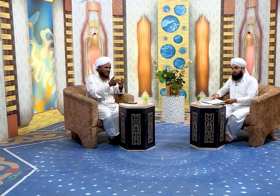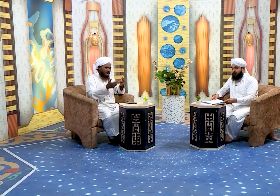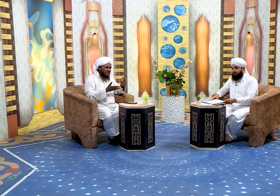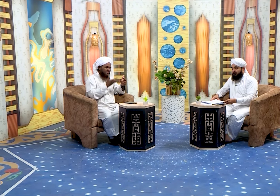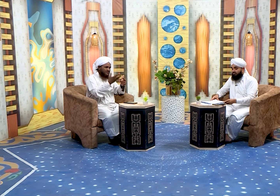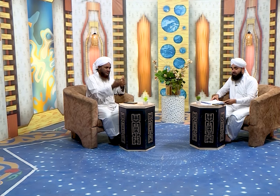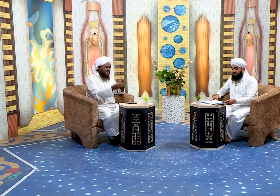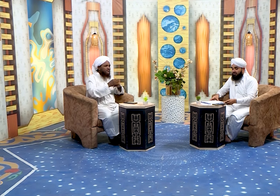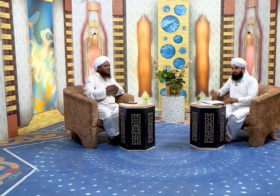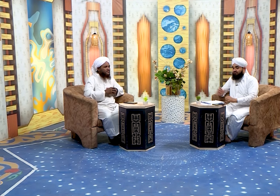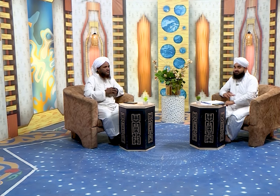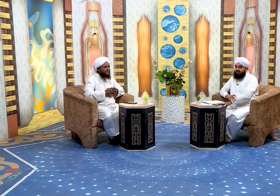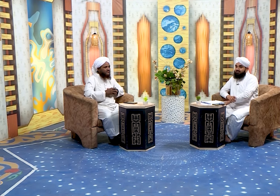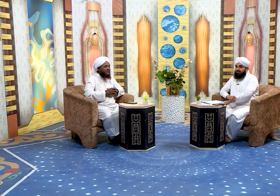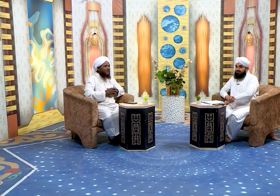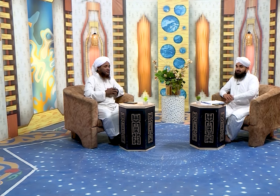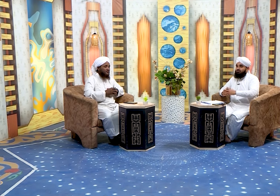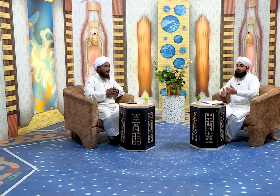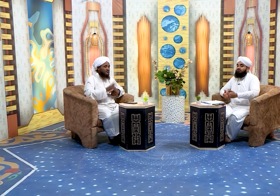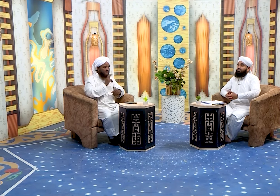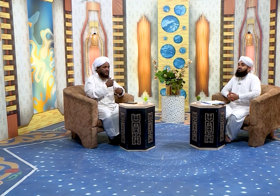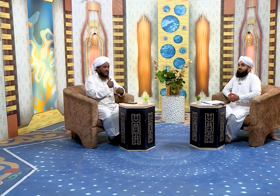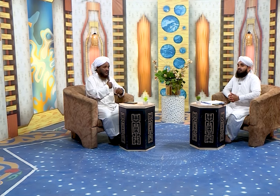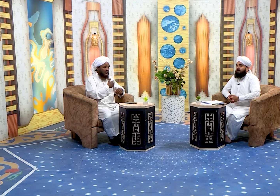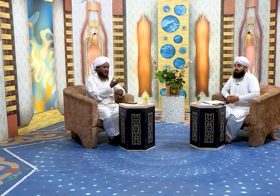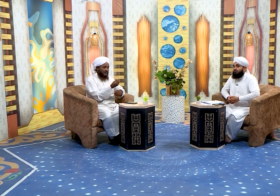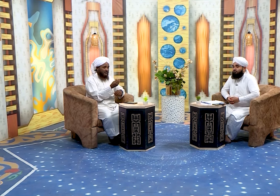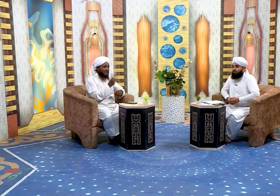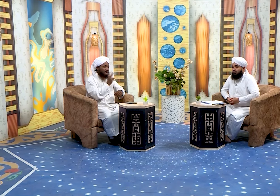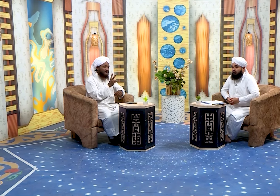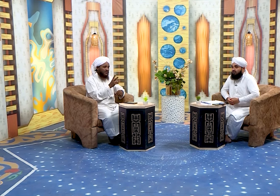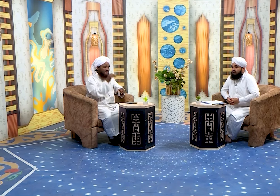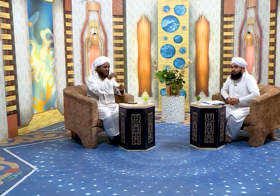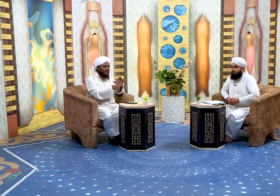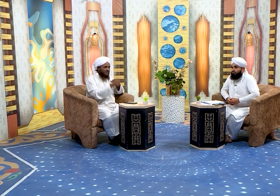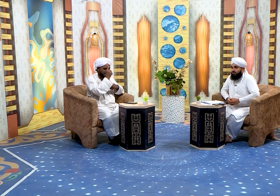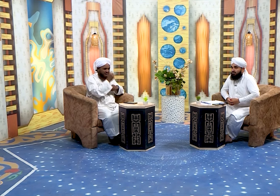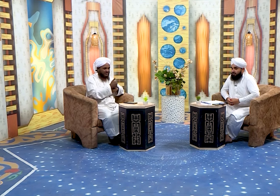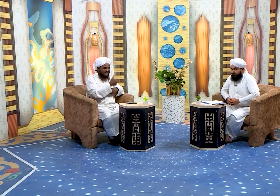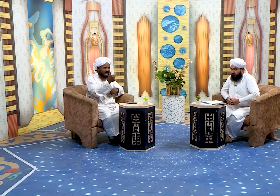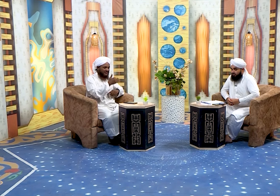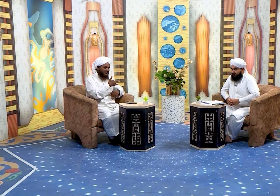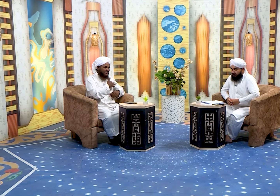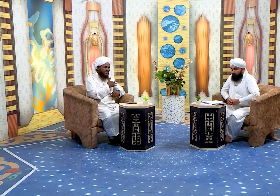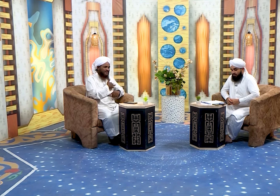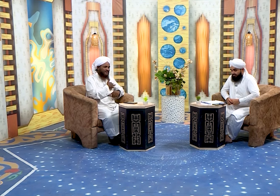نرمی کے فضائل جانتے ہیں جب ہم نرمی کے فضائل جانیں گے تو انشاءاللہ دلوں میں نرمی پیدا ہوگی